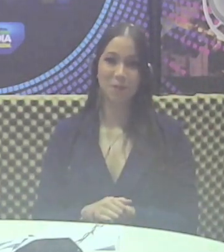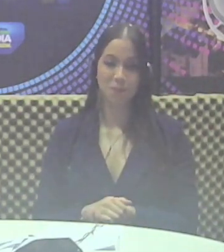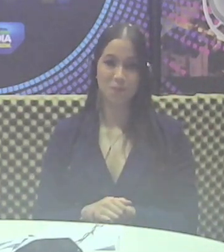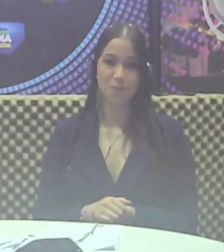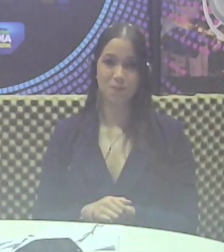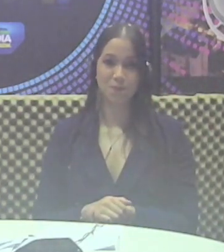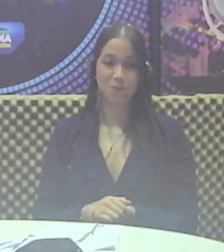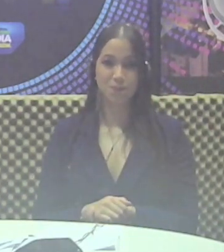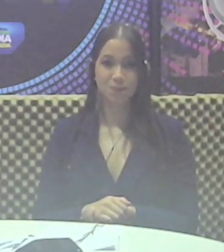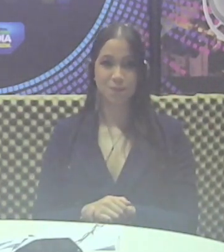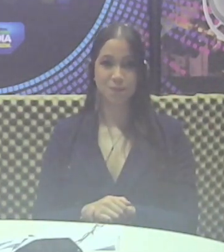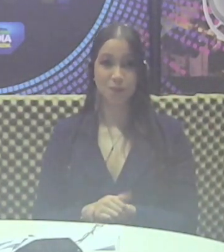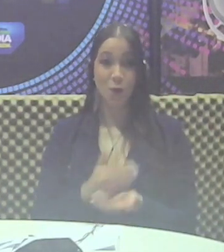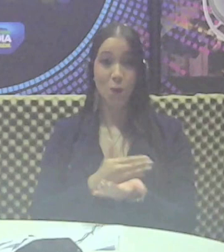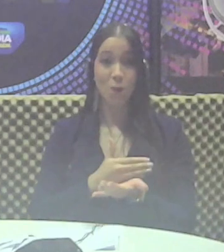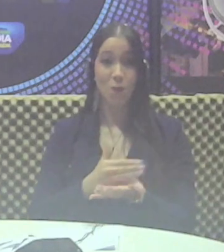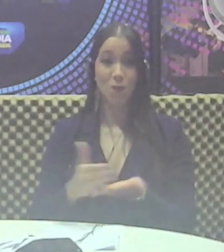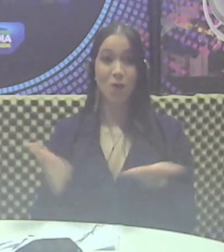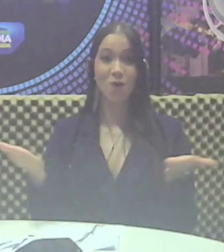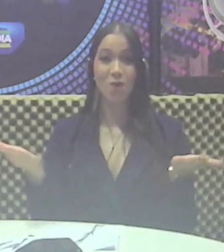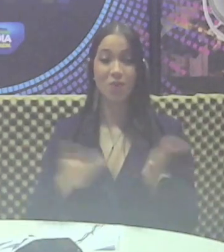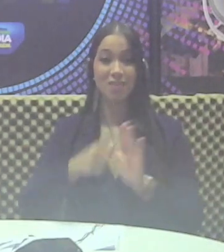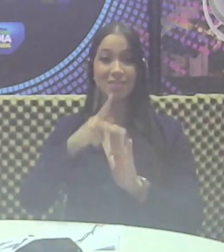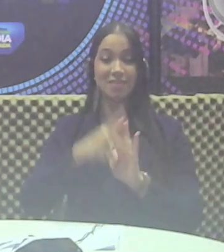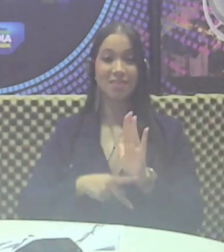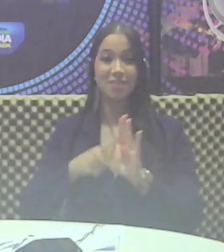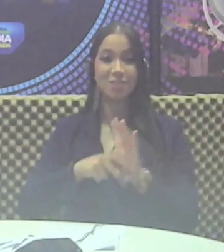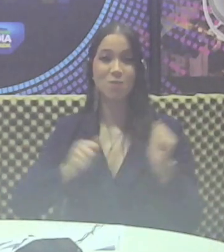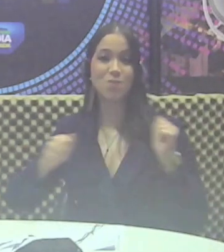notícias. Começa hoje o projeto